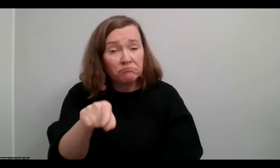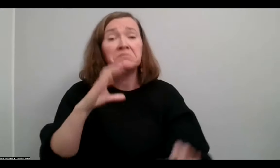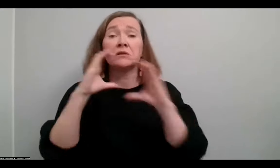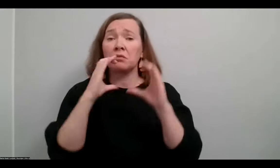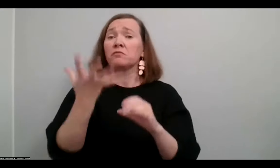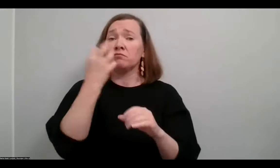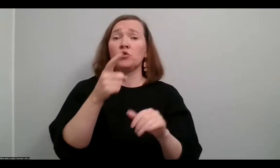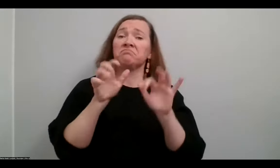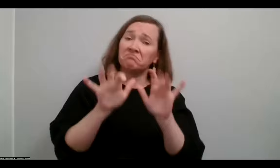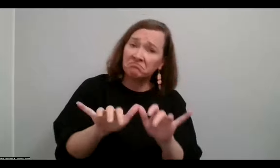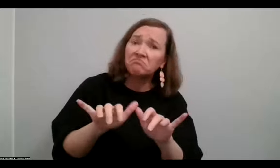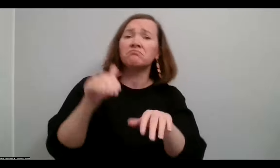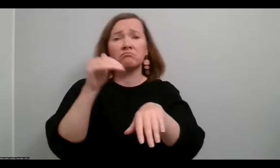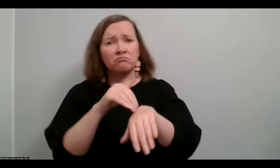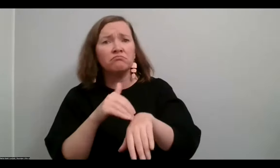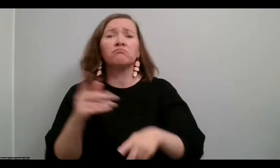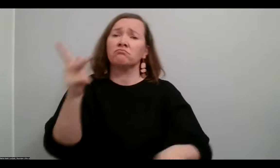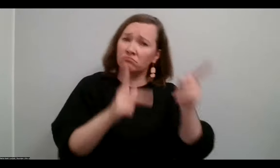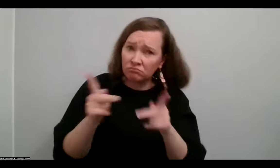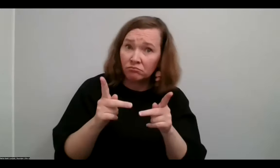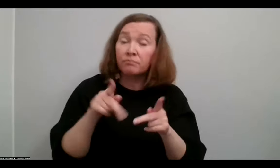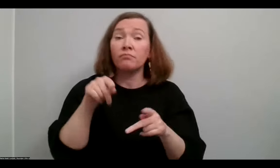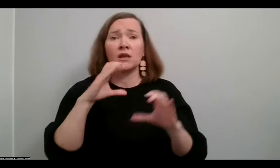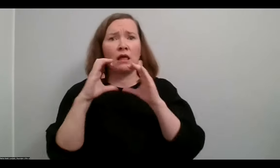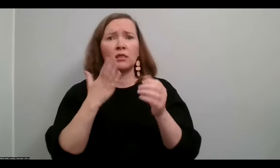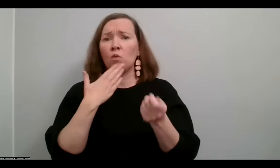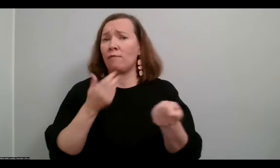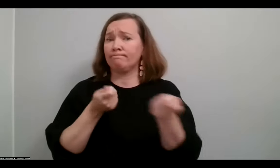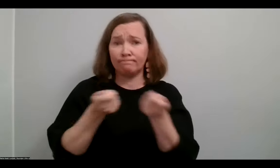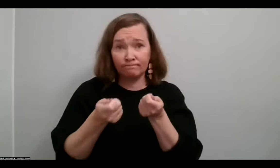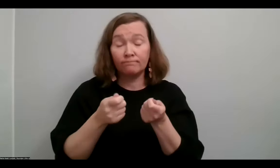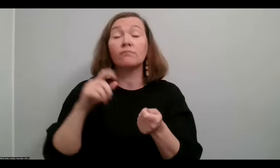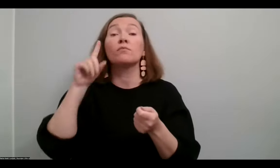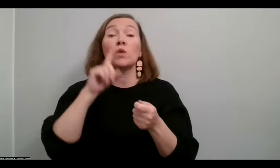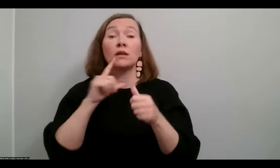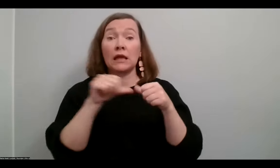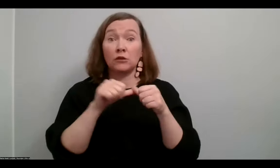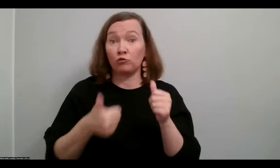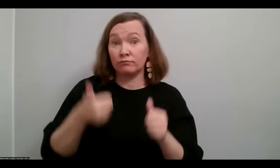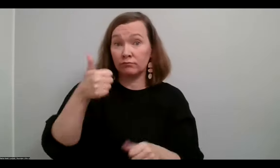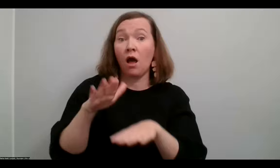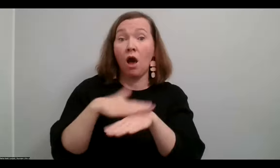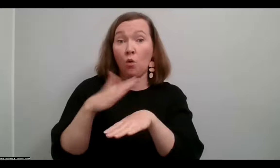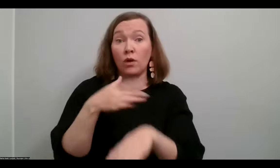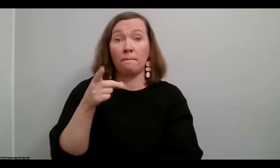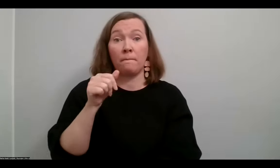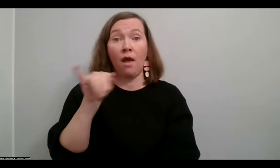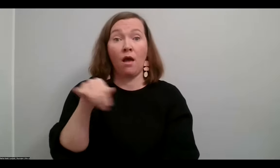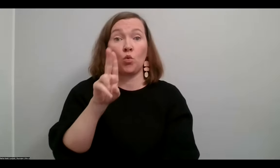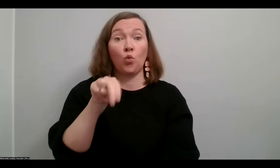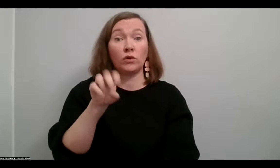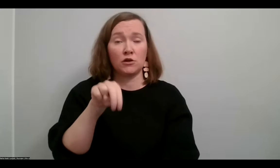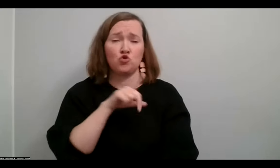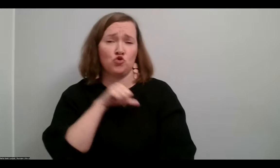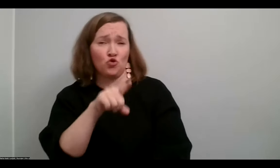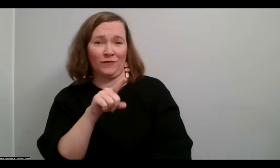Eli chat on koko tämän webinaarin ajan auki. Sinne saa kirjoitella kommentteja ja kysymyksiä. Ja meillä on täällä Kuurelliiton